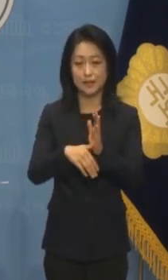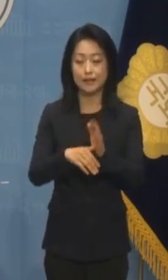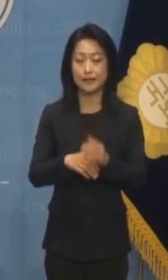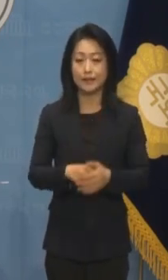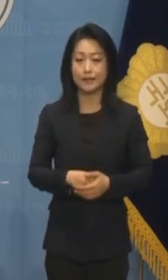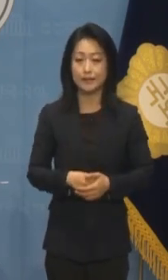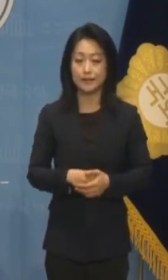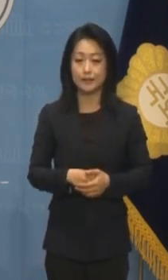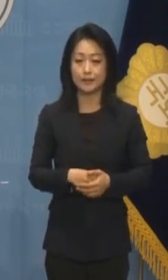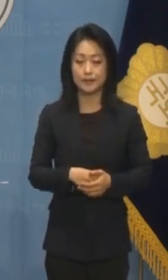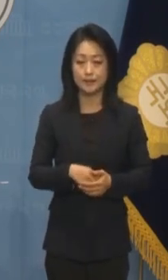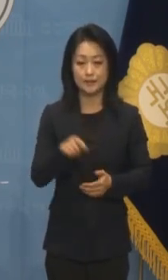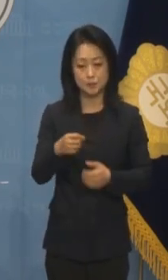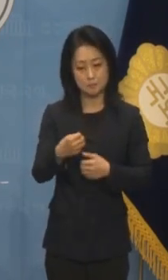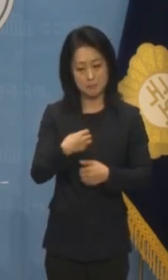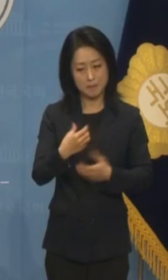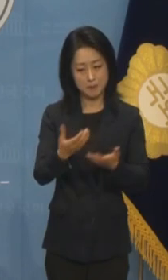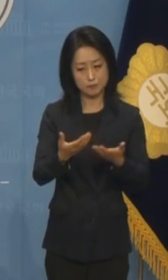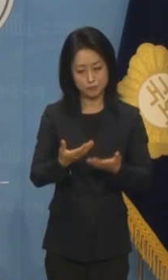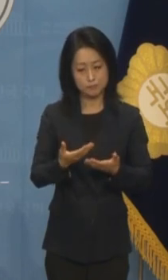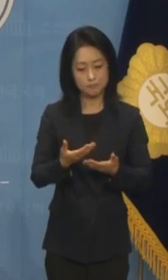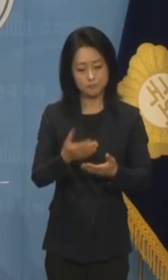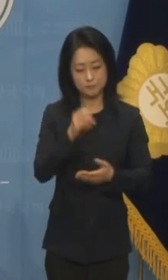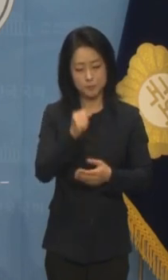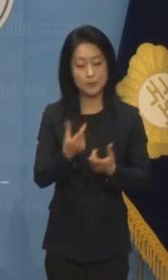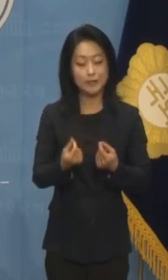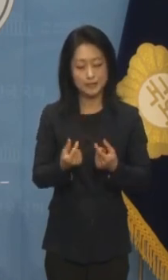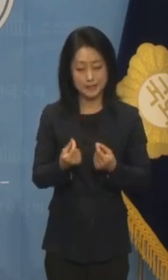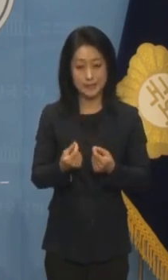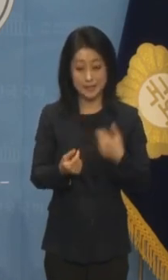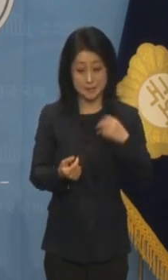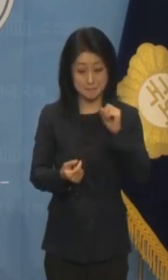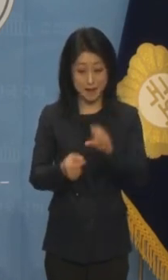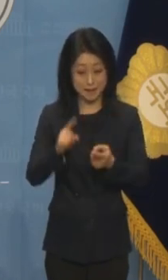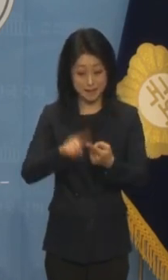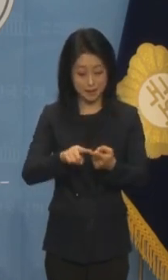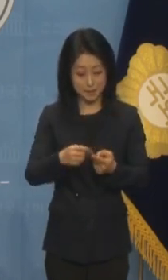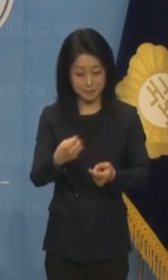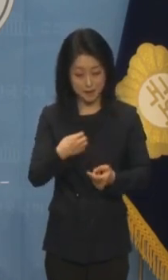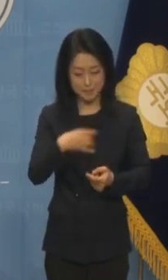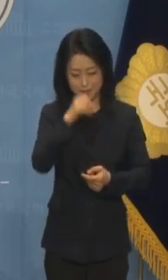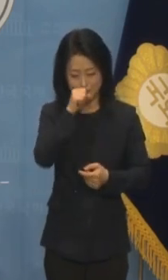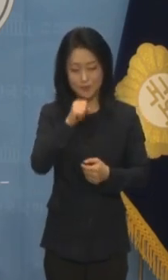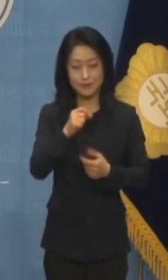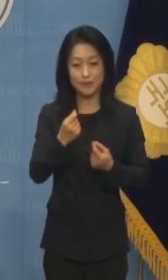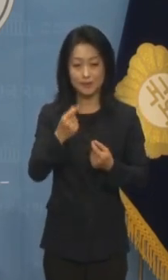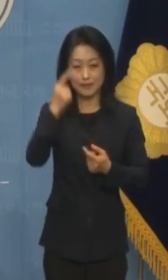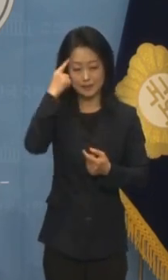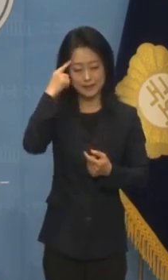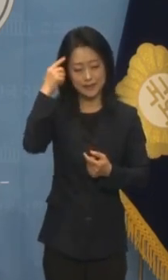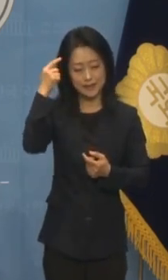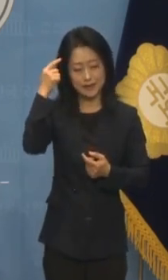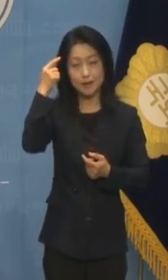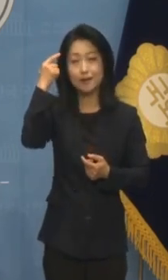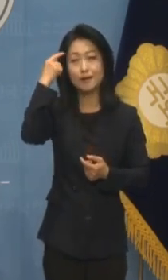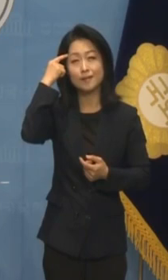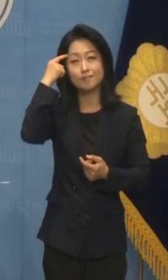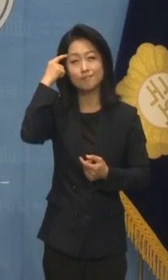한번 얘기를 해주면 크게 도움이 될 것 같아요. 예. 한번 생각을 한번 되살려봐 주시고